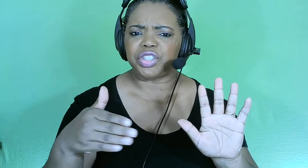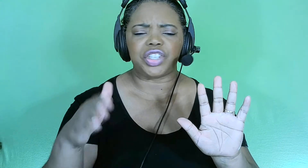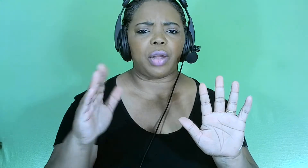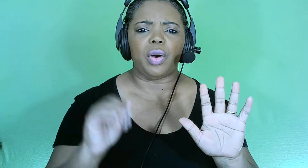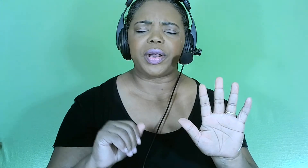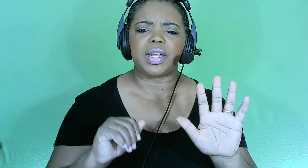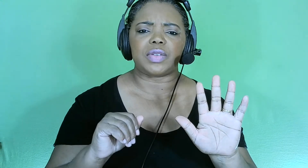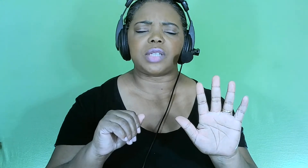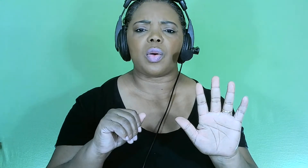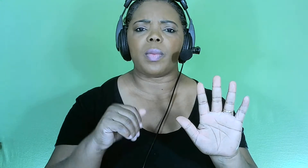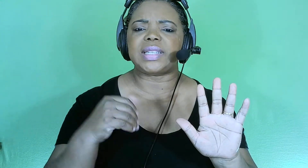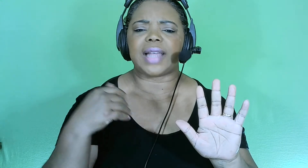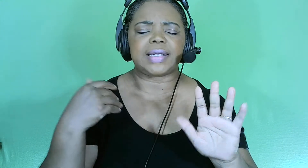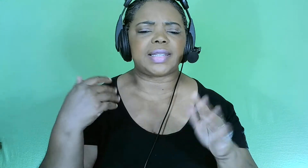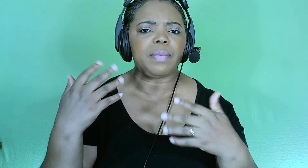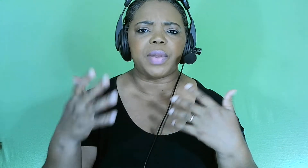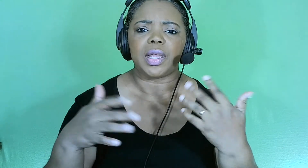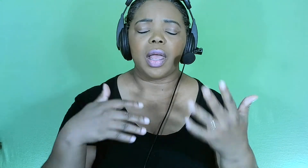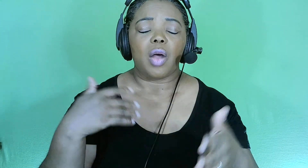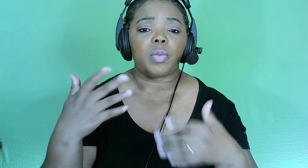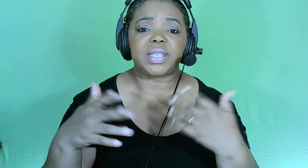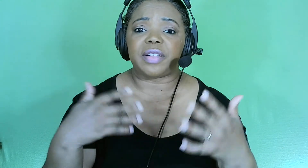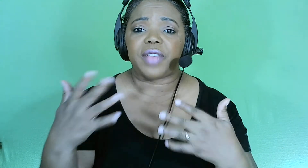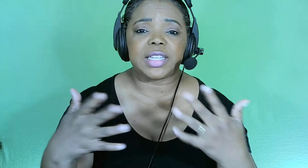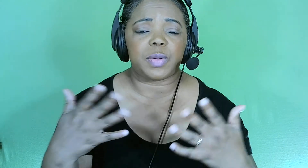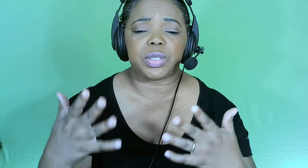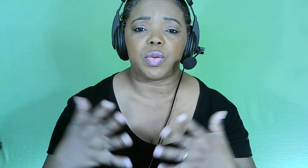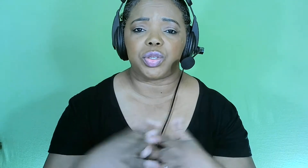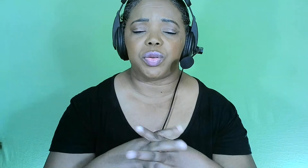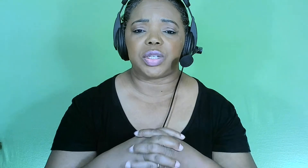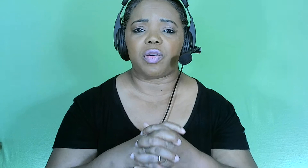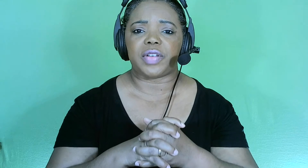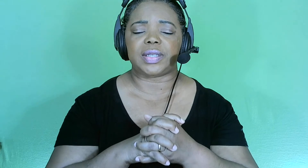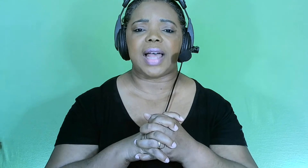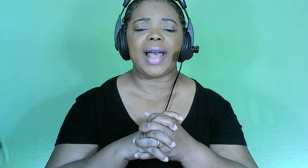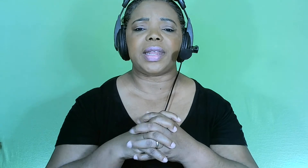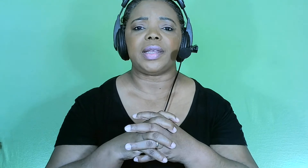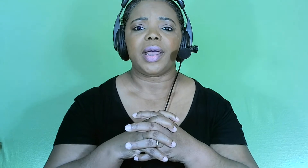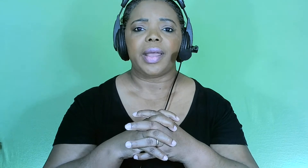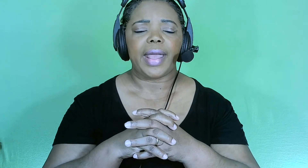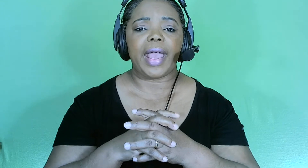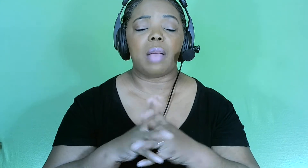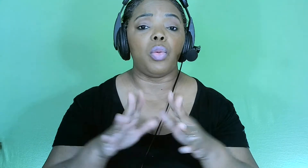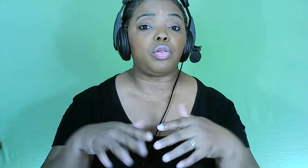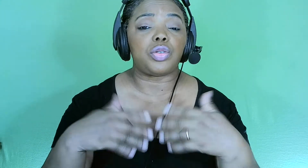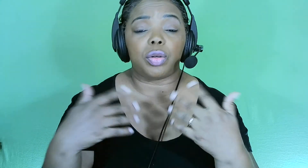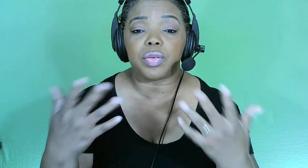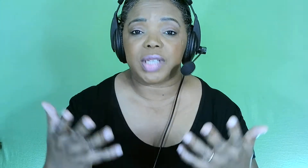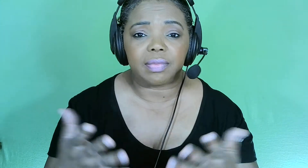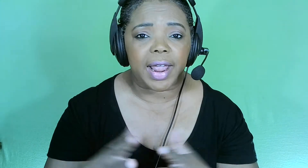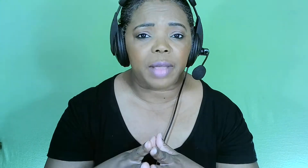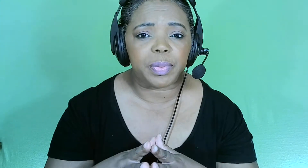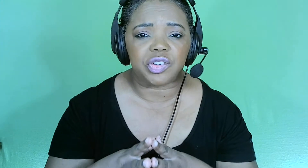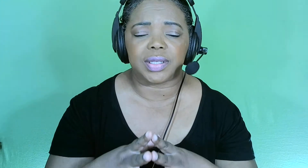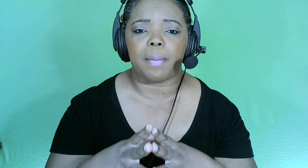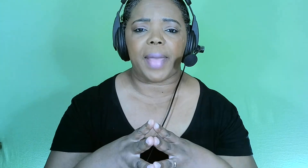de agora, né, vocês vão começar a sempre observar as pessoas surdas conversarem. Muitos outros intérpretes